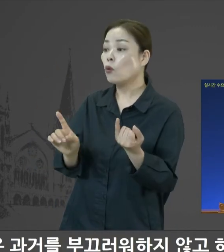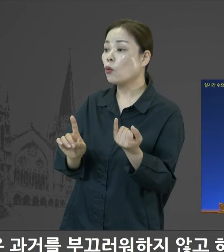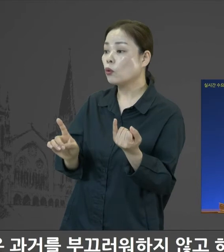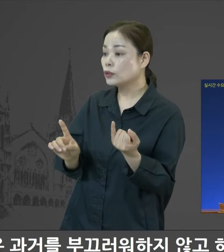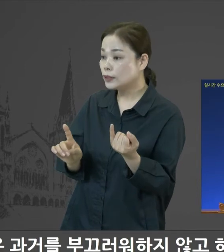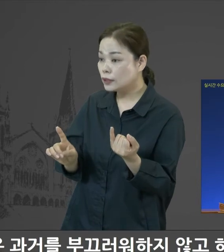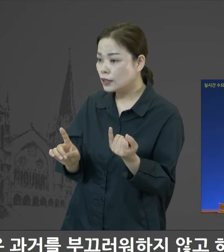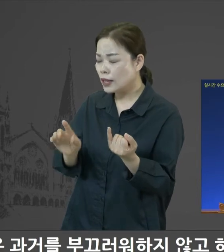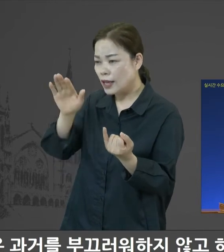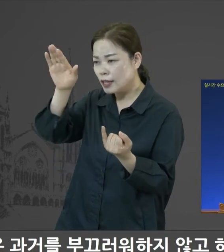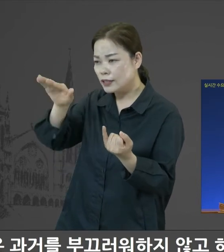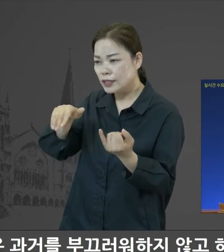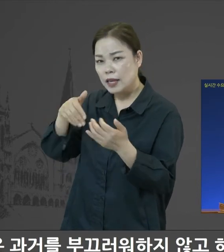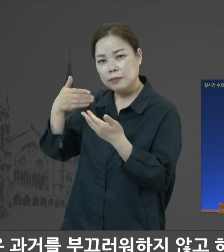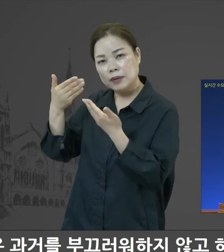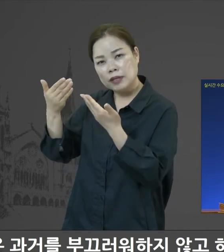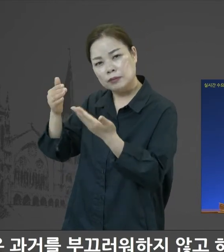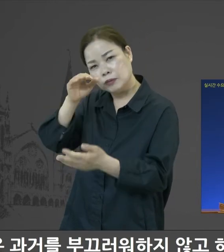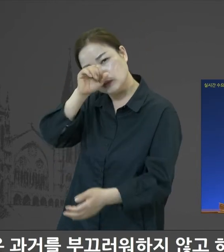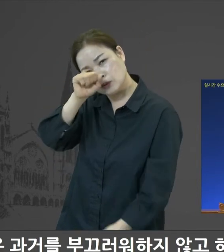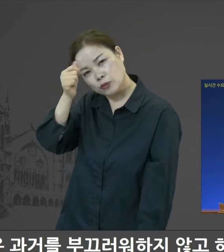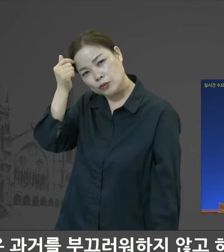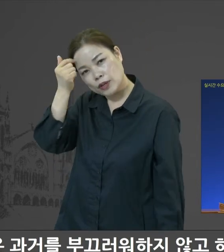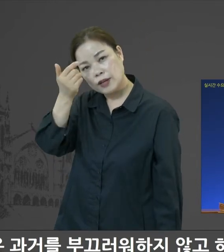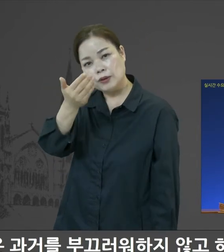어디서 예배하면 좋을까요?